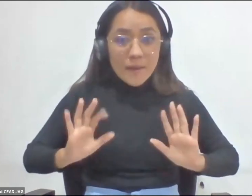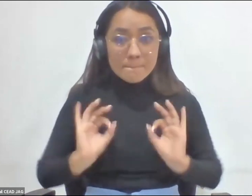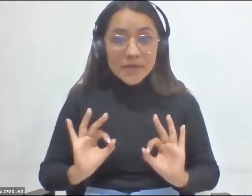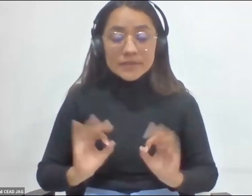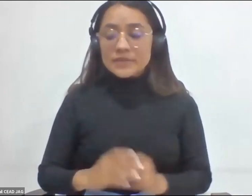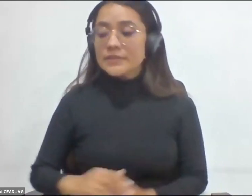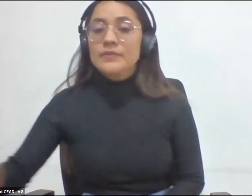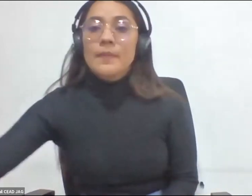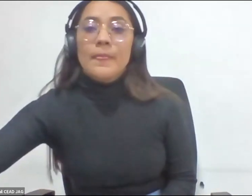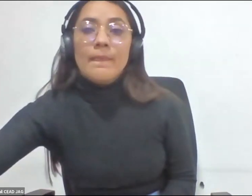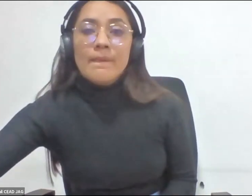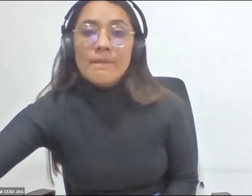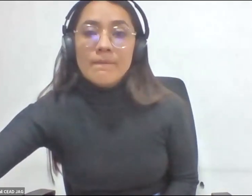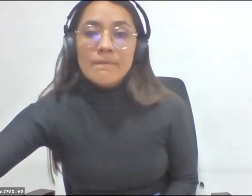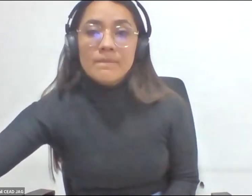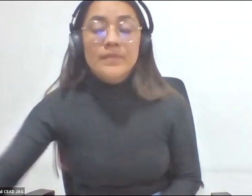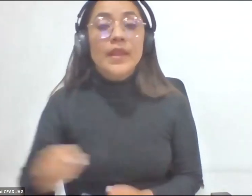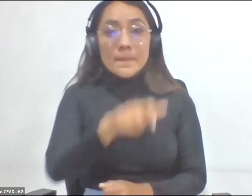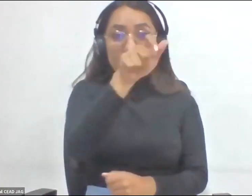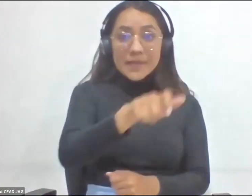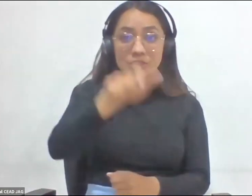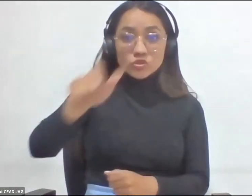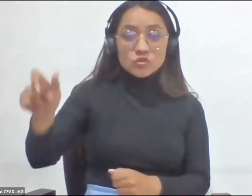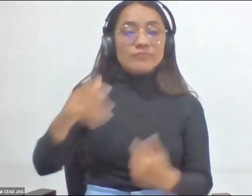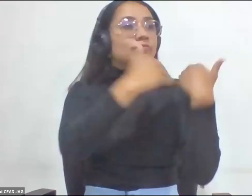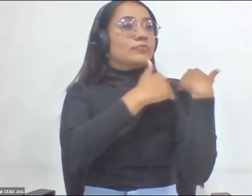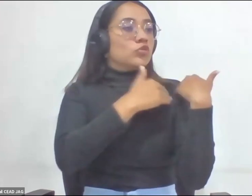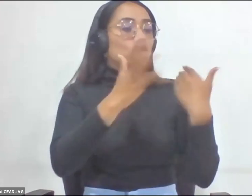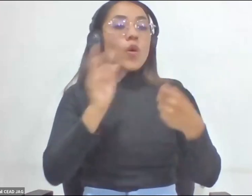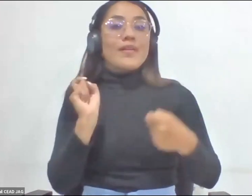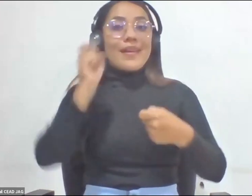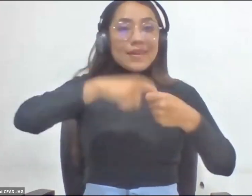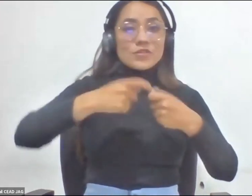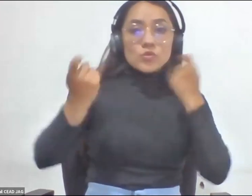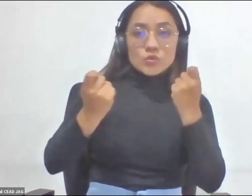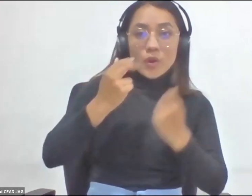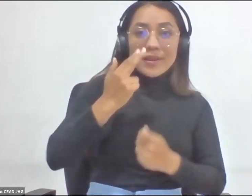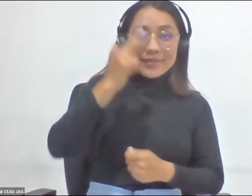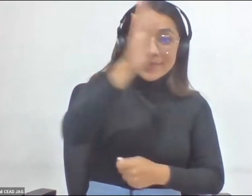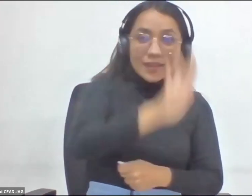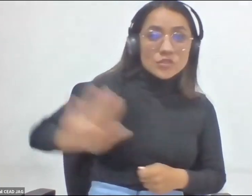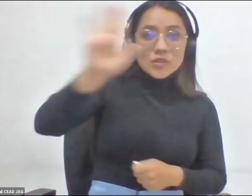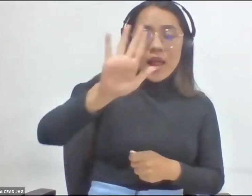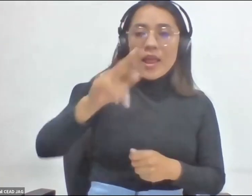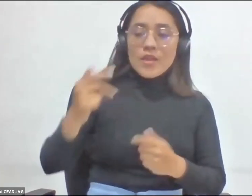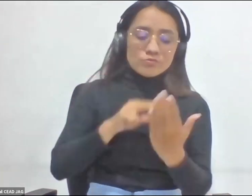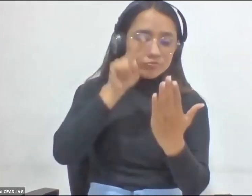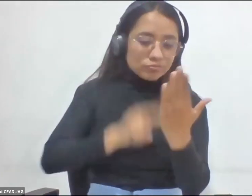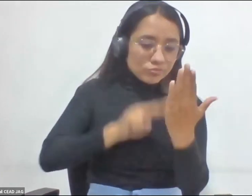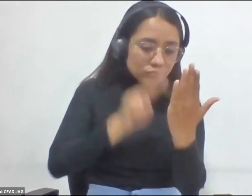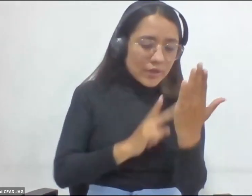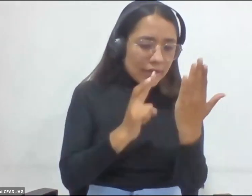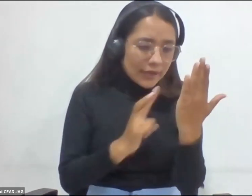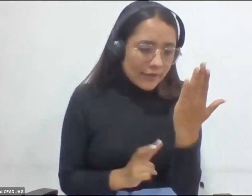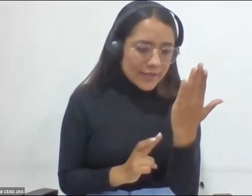cada uno de los funcionarios de registro y control a nivel nacional realiza una validación previa de la